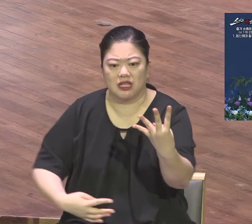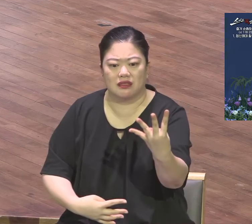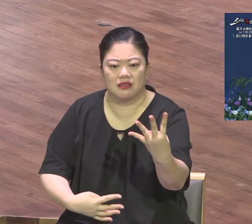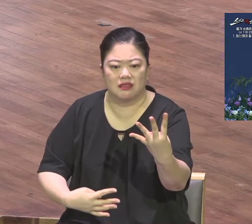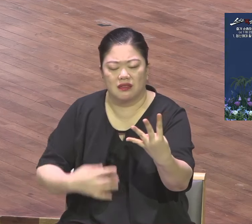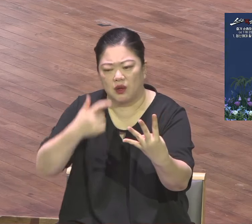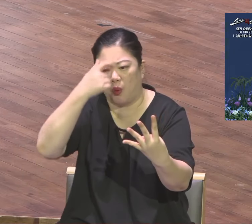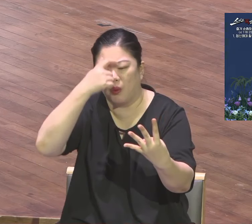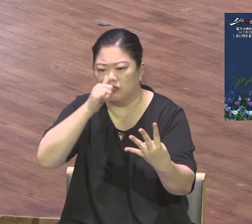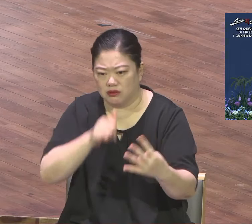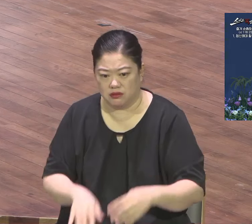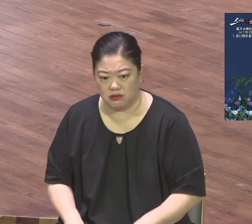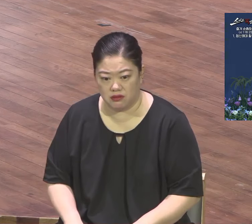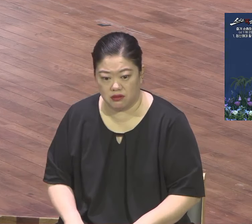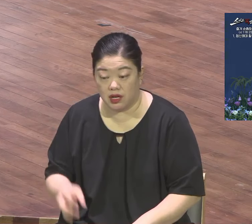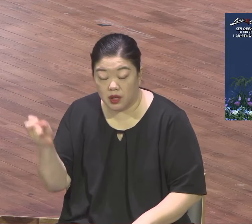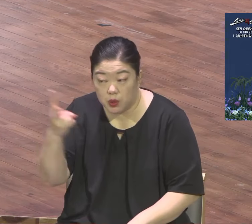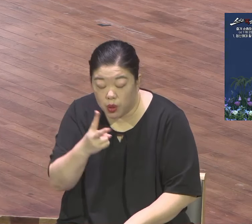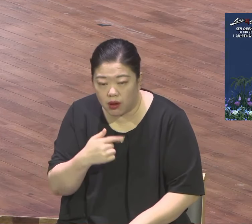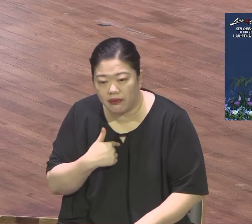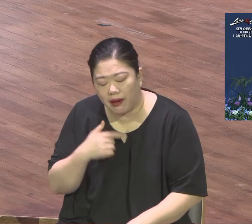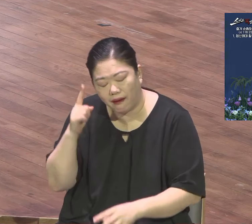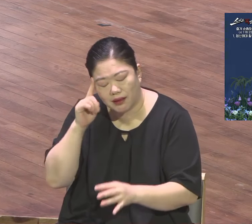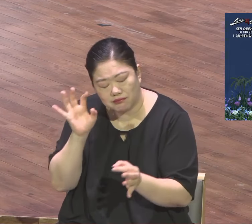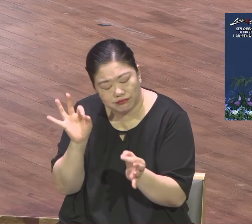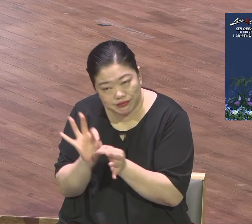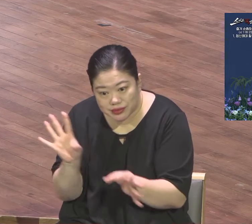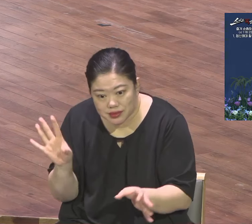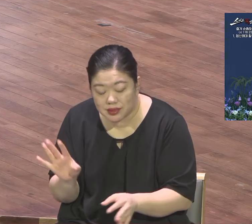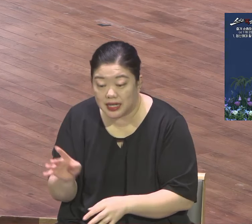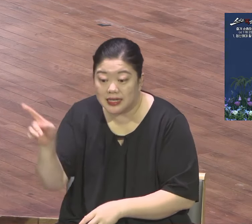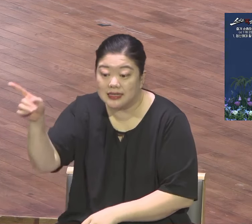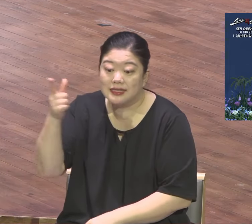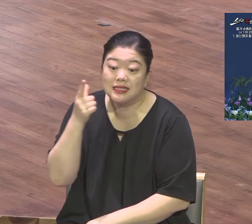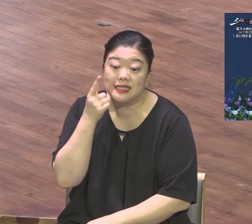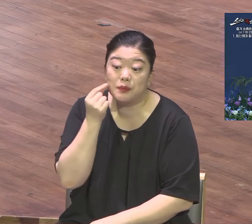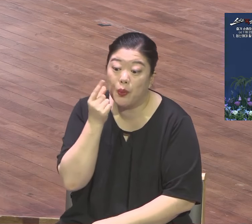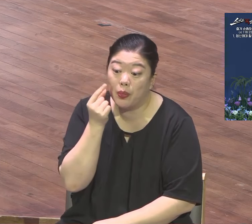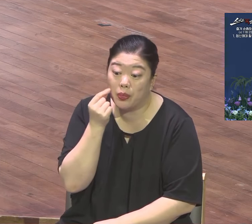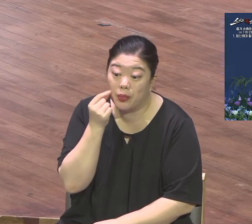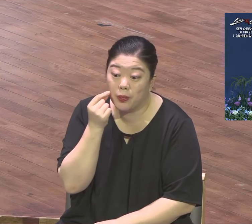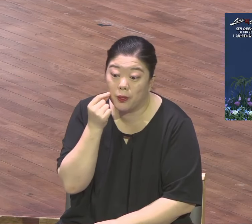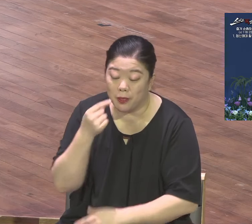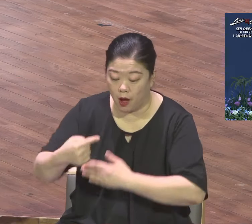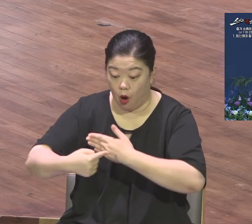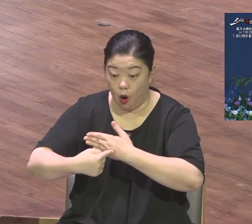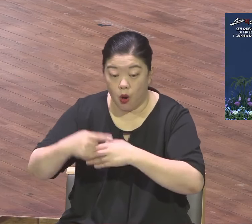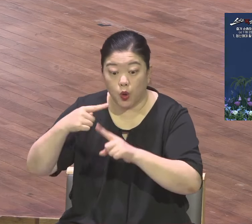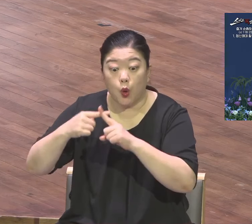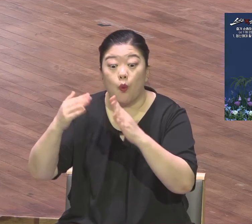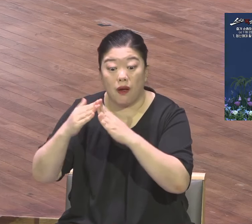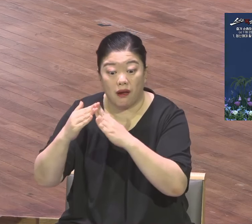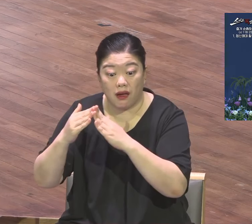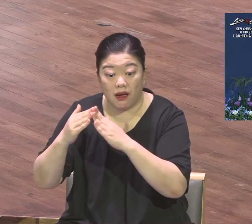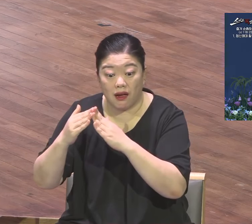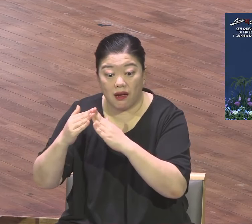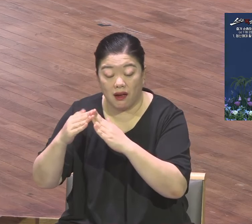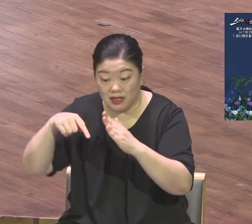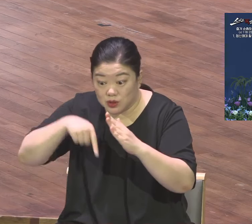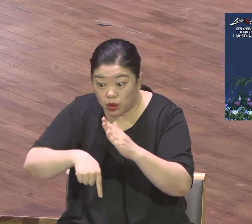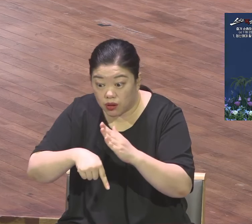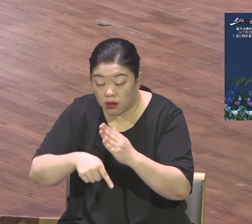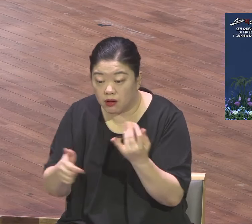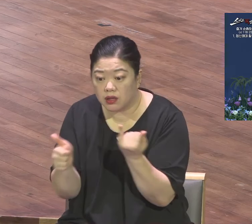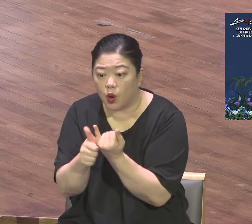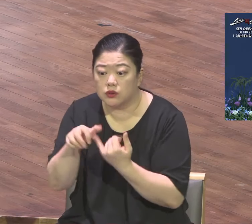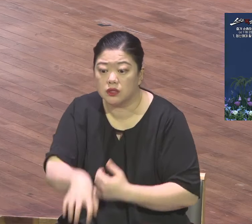결혼식만 하는 교회가 있더만 예배는 없어. 예배는 없고 결혼식만 하는 교회. 유럽이